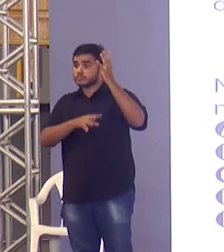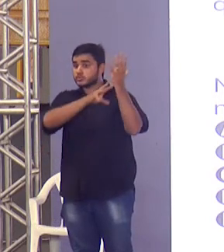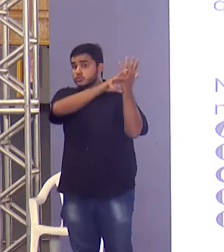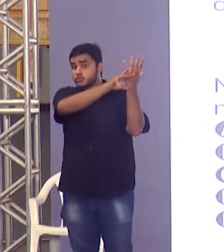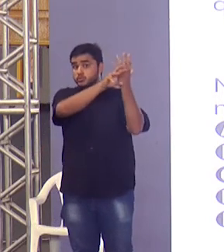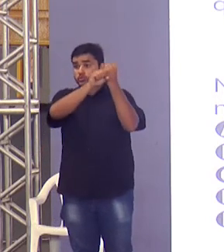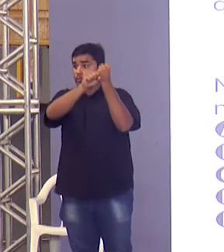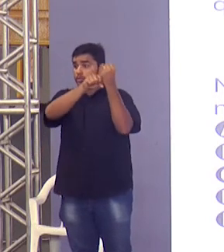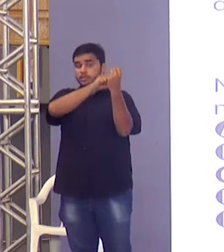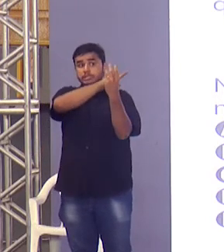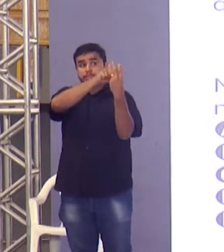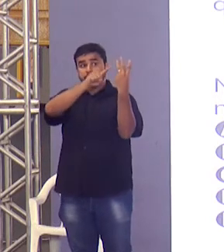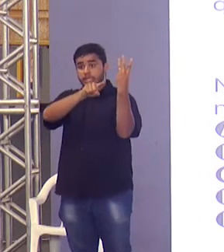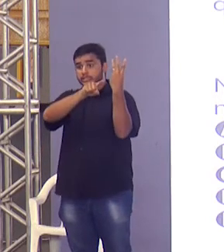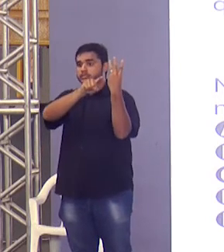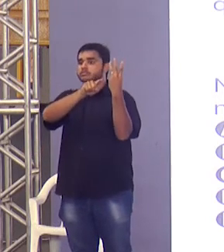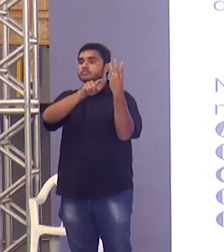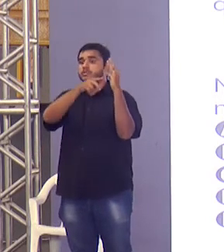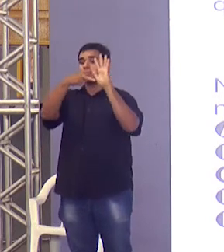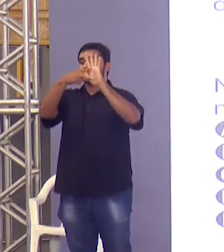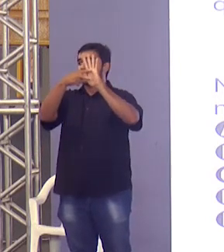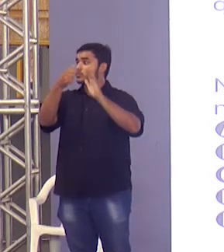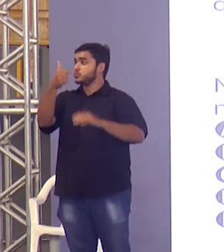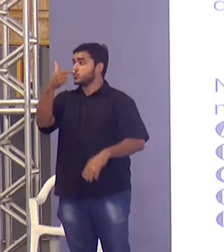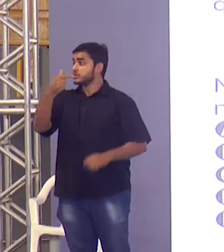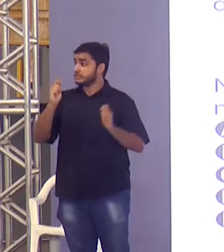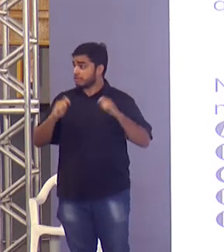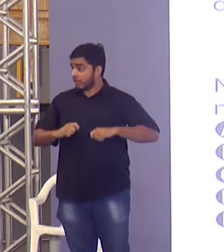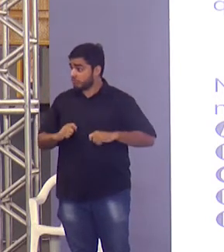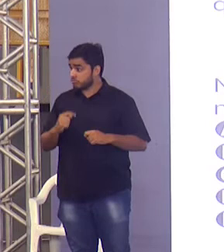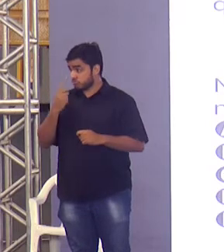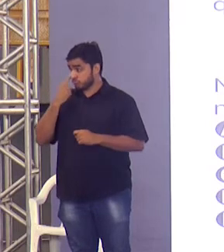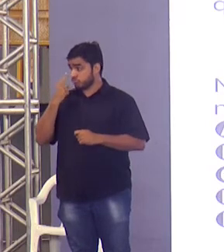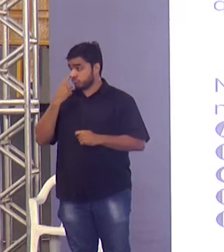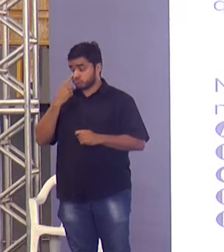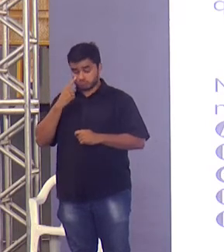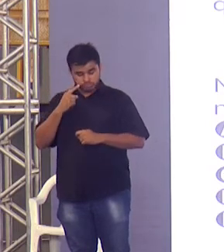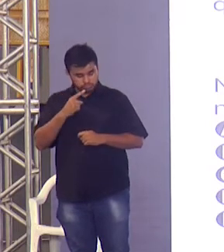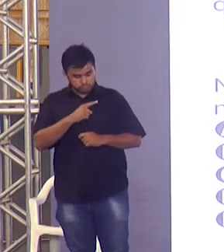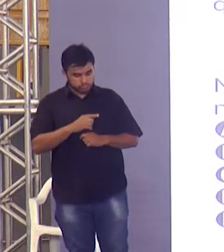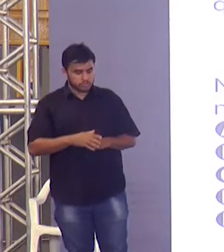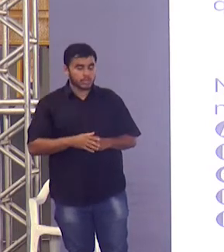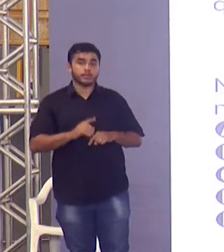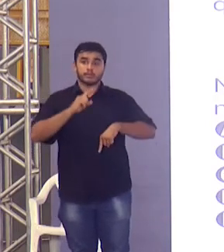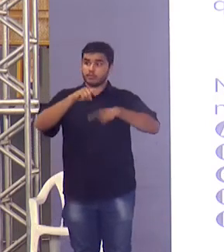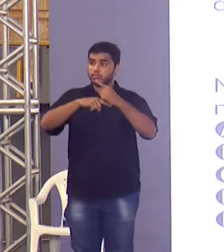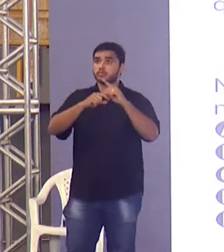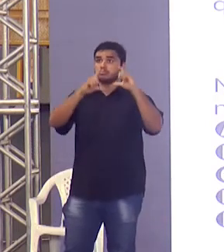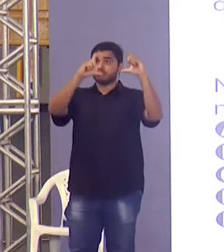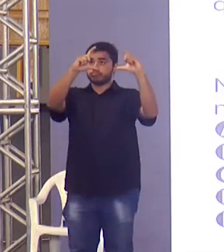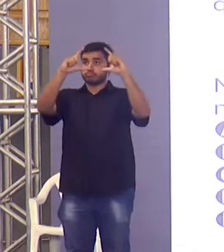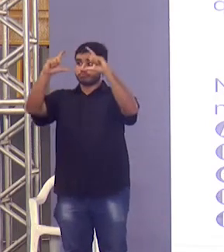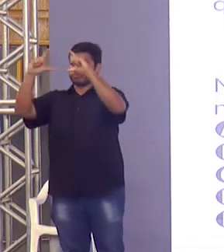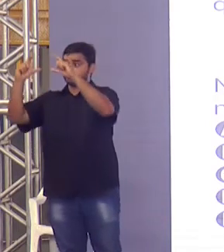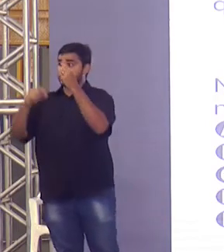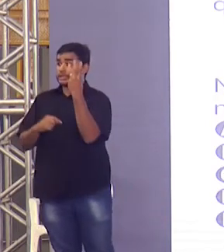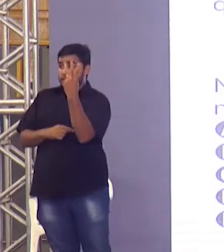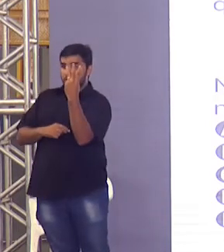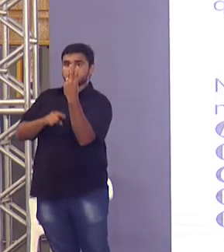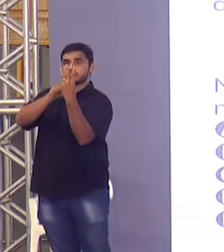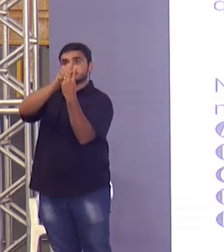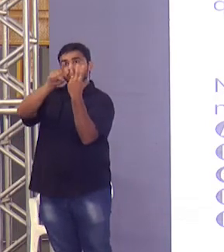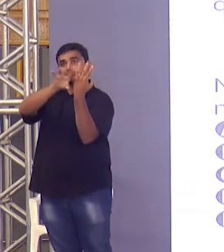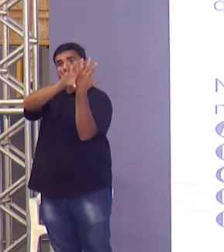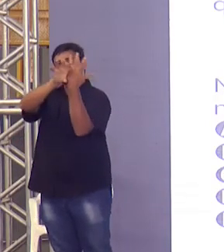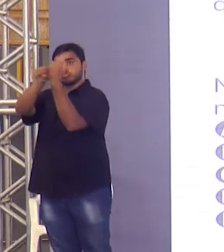12. Depois, esse mais esse mais esse tem que dar 12. Esse mais esse